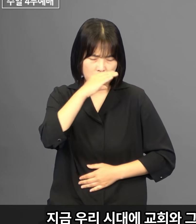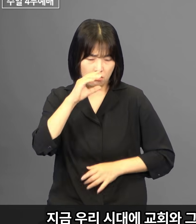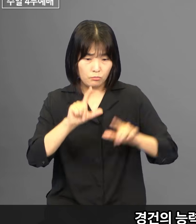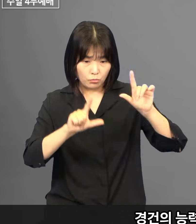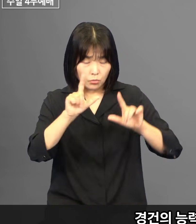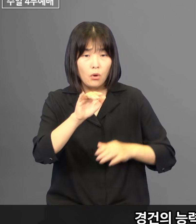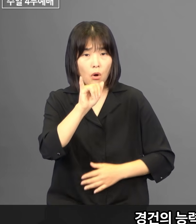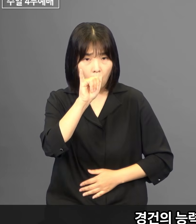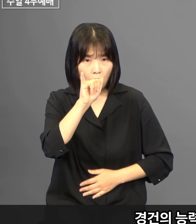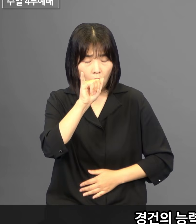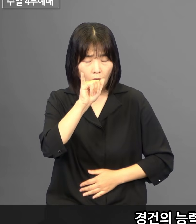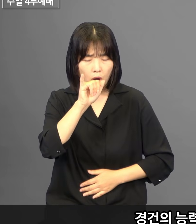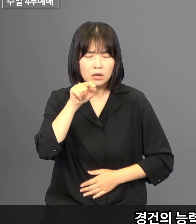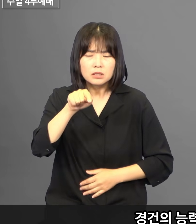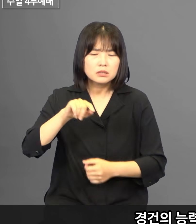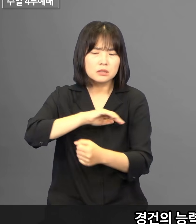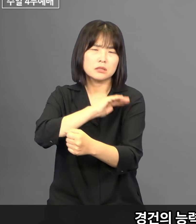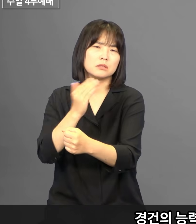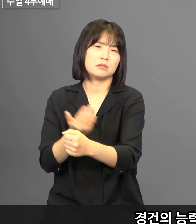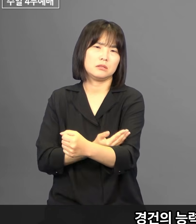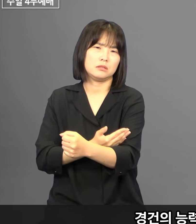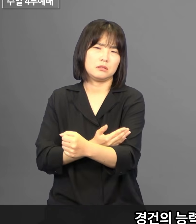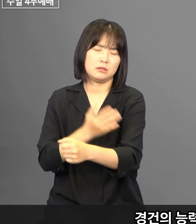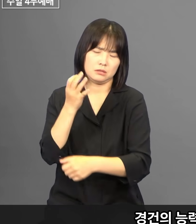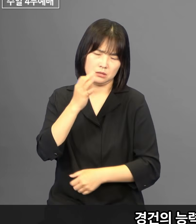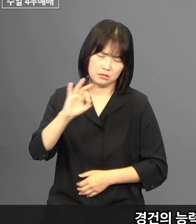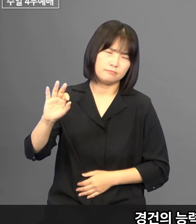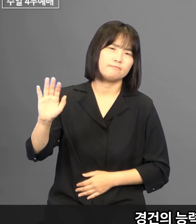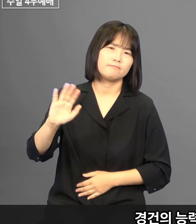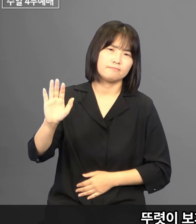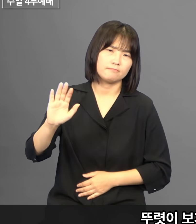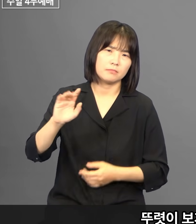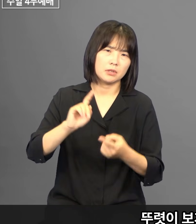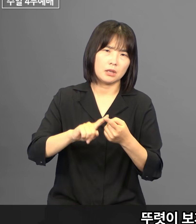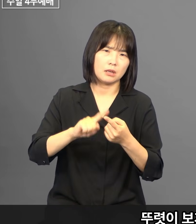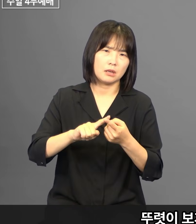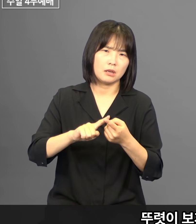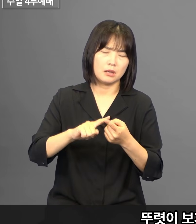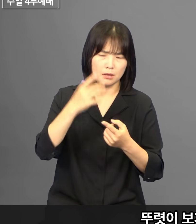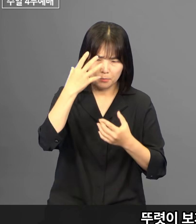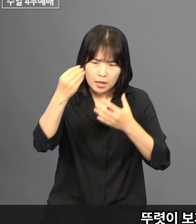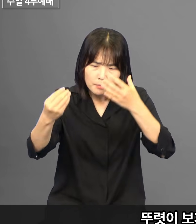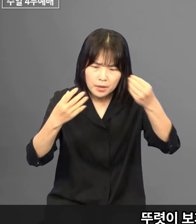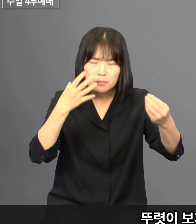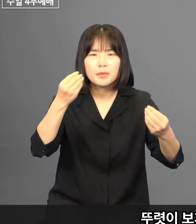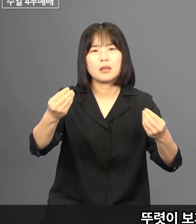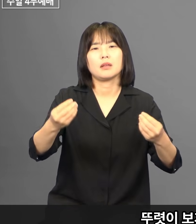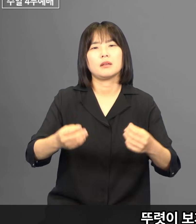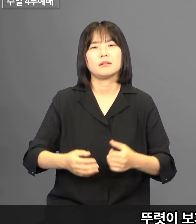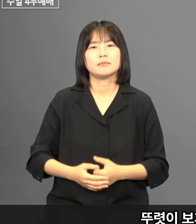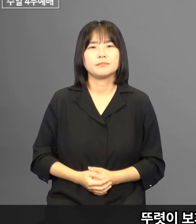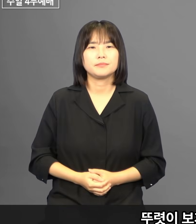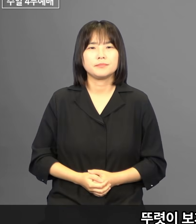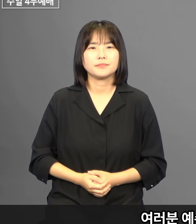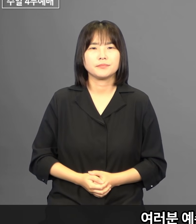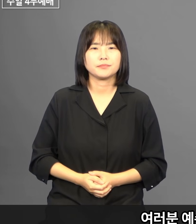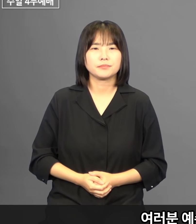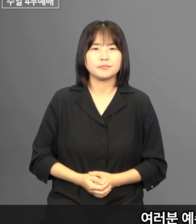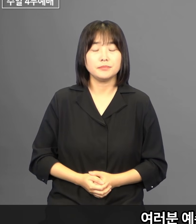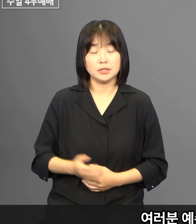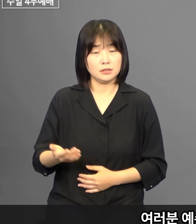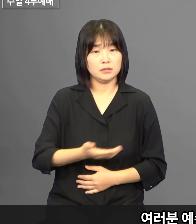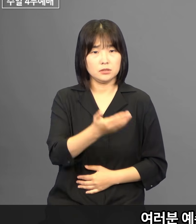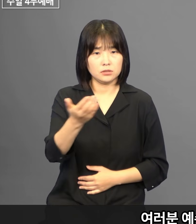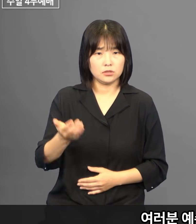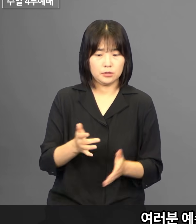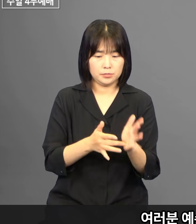있는데 경건의 능력은 부인하고 있음을 뚜렷이 보게 되기 때문입니다. 여러분,